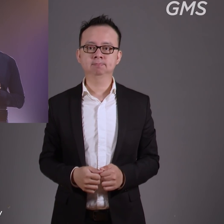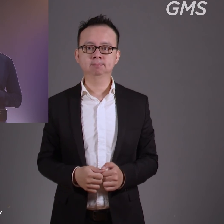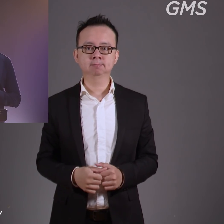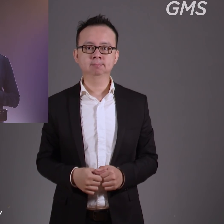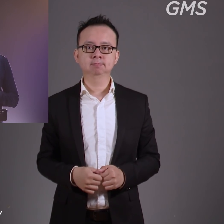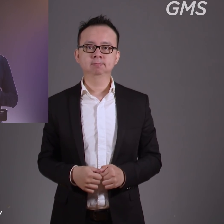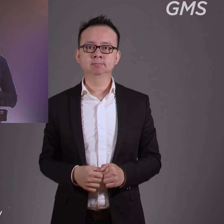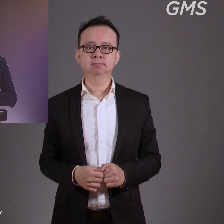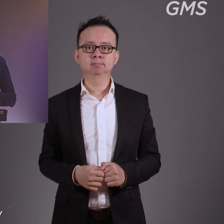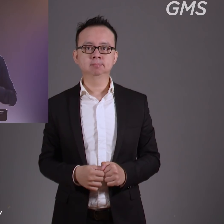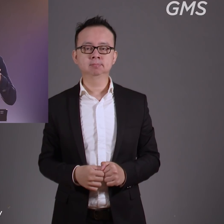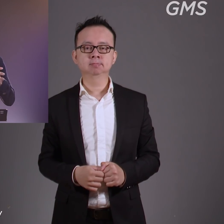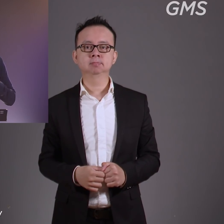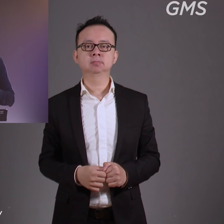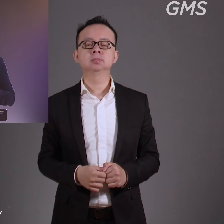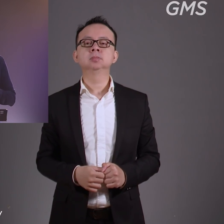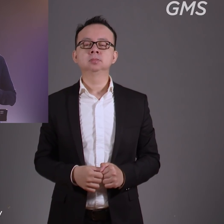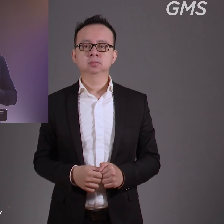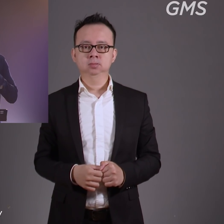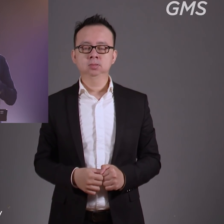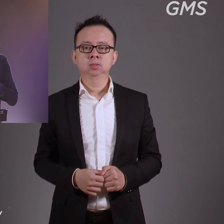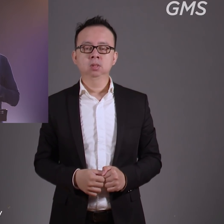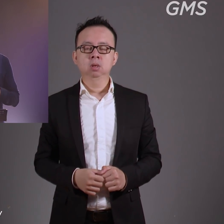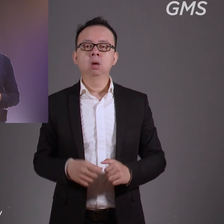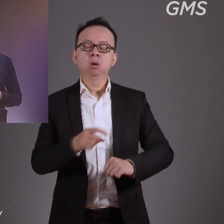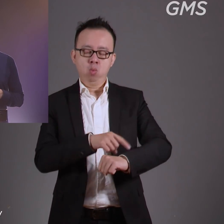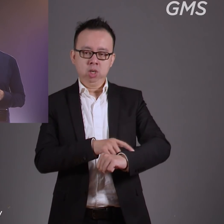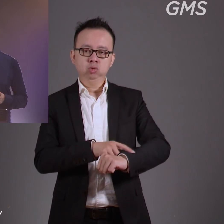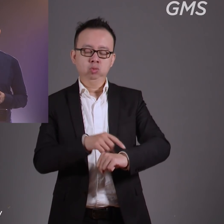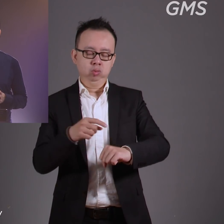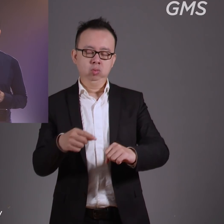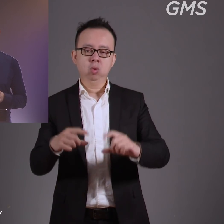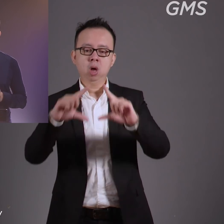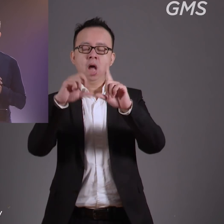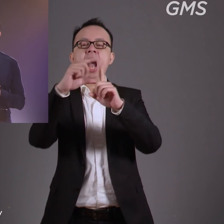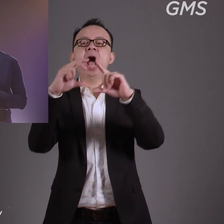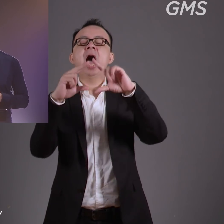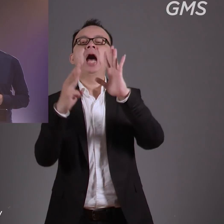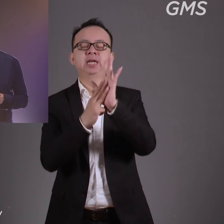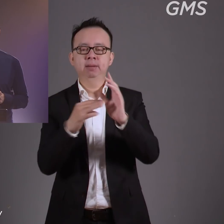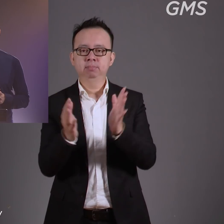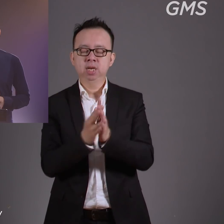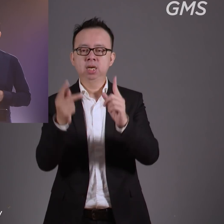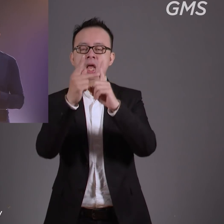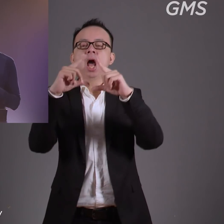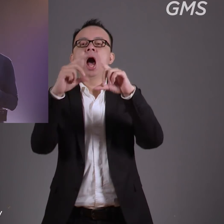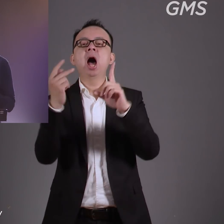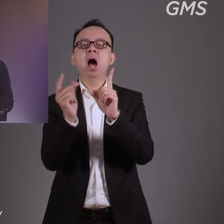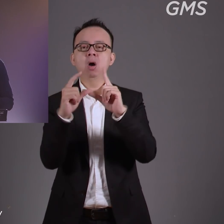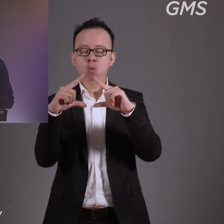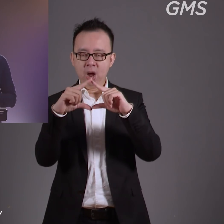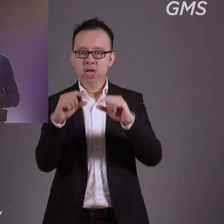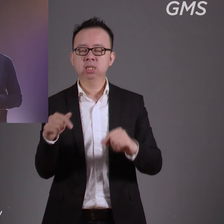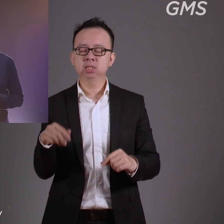tanpa masalah. Sejak Adam dan Hawa, kita hidup dalam dunia yang gak sempurna. Termasuk Metusalah, termasuk